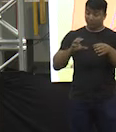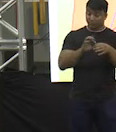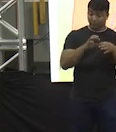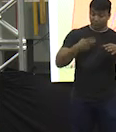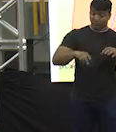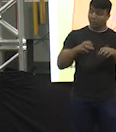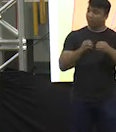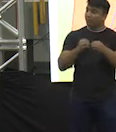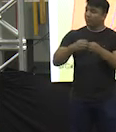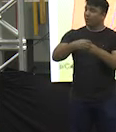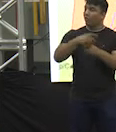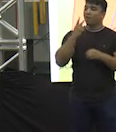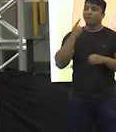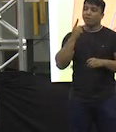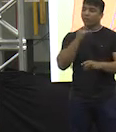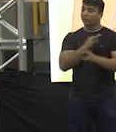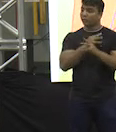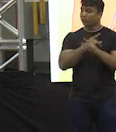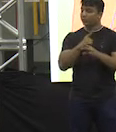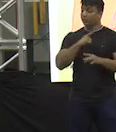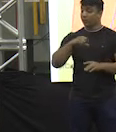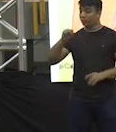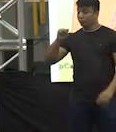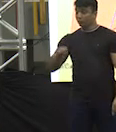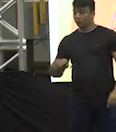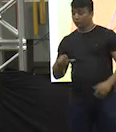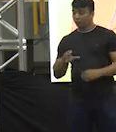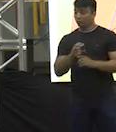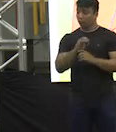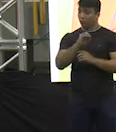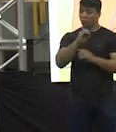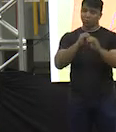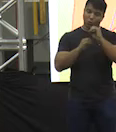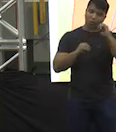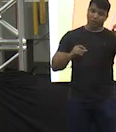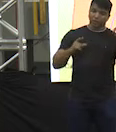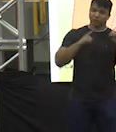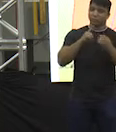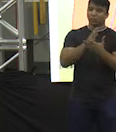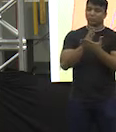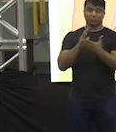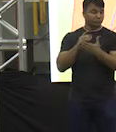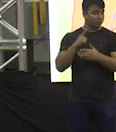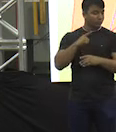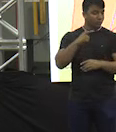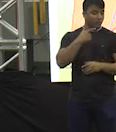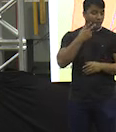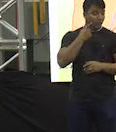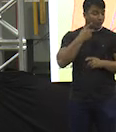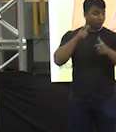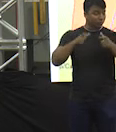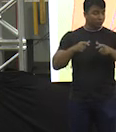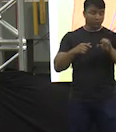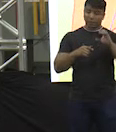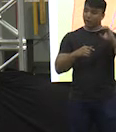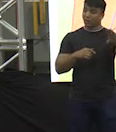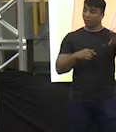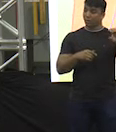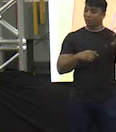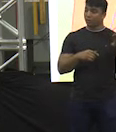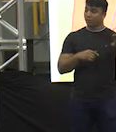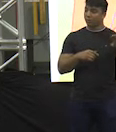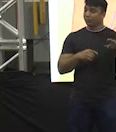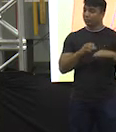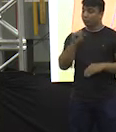Fortaleza. Os municípios que estão no sul, no oeste, por exemplo, a saída oeste de Fortaleza, Caucaia.